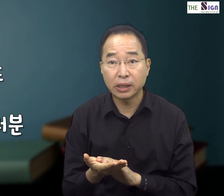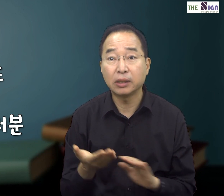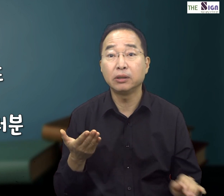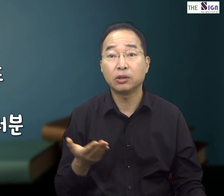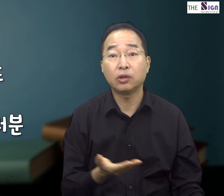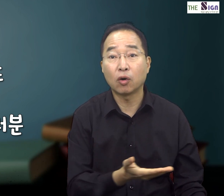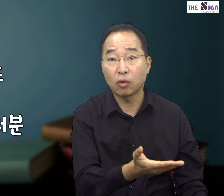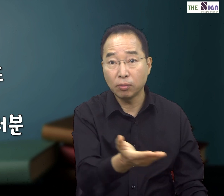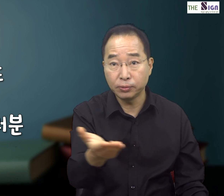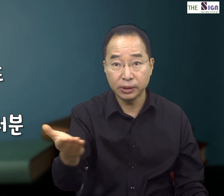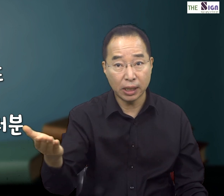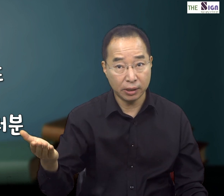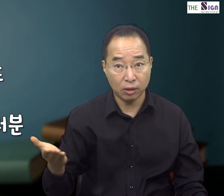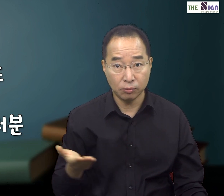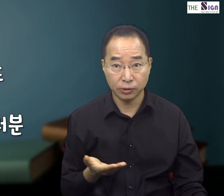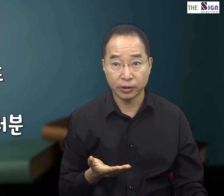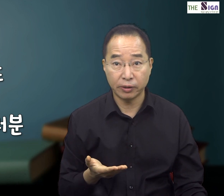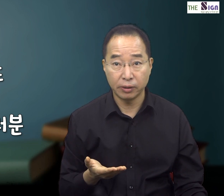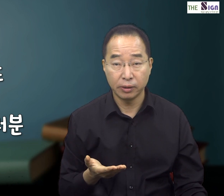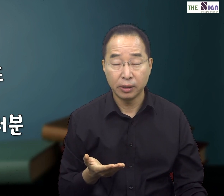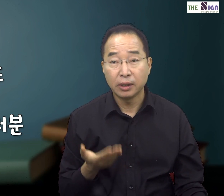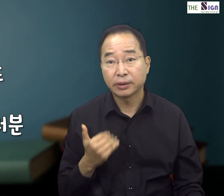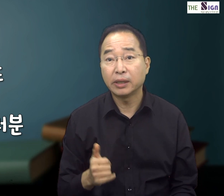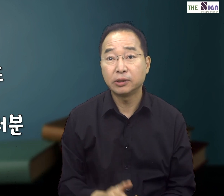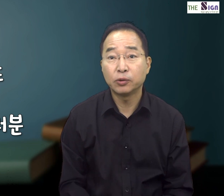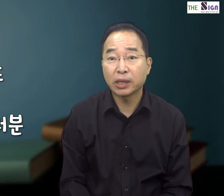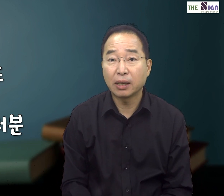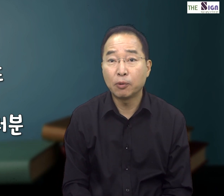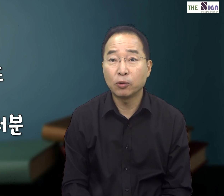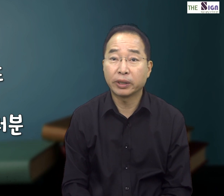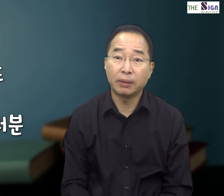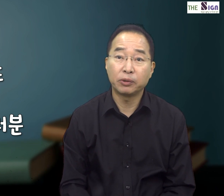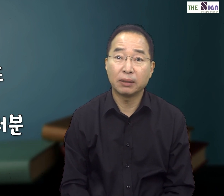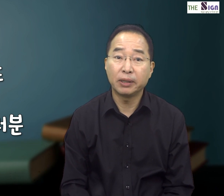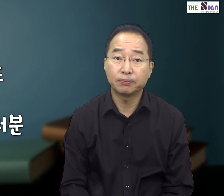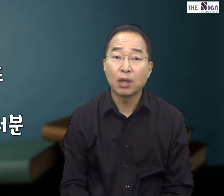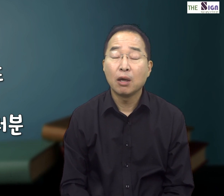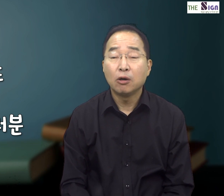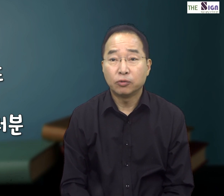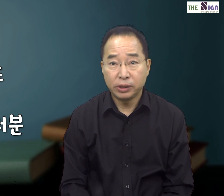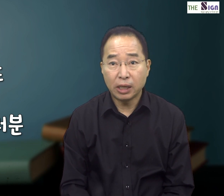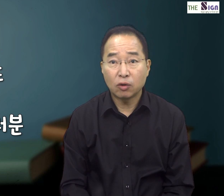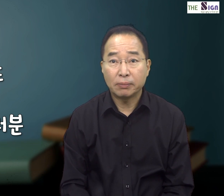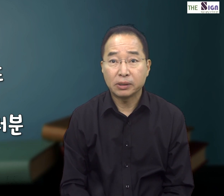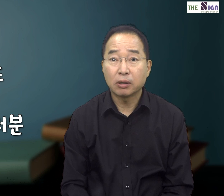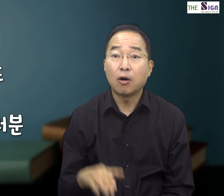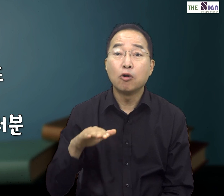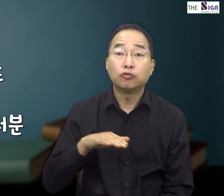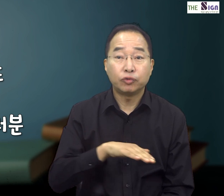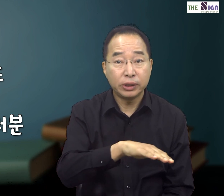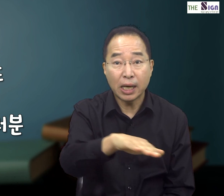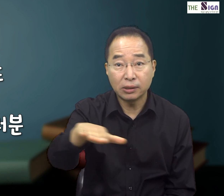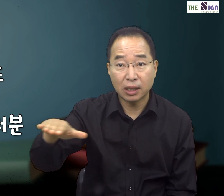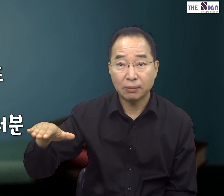때는 여러분이라는 개념으로 써요. 다른 이제 여기서 하나 볼 게 뭐냐면 우리라고 하면서 우리하는 사람이